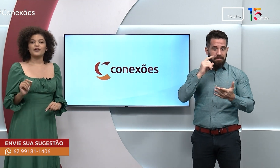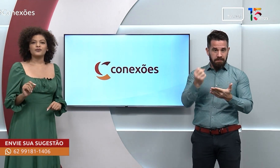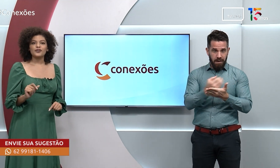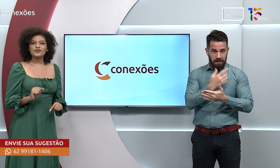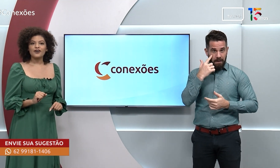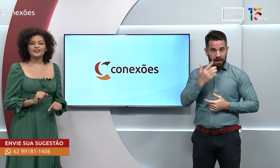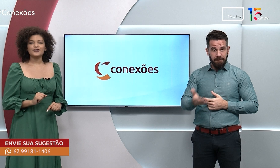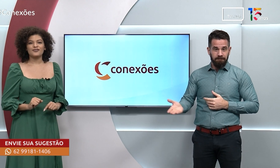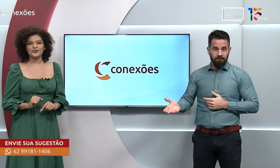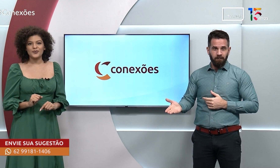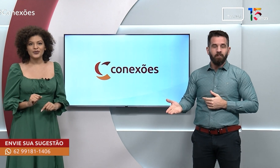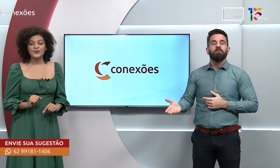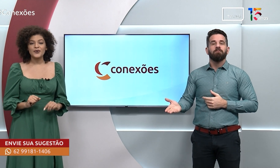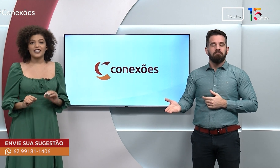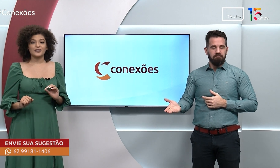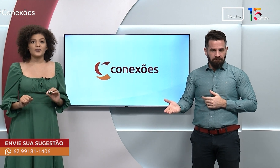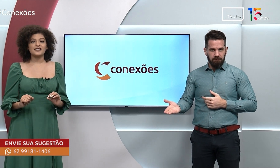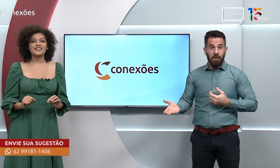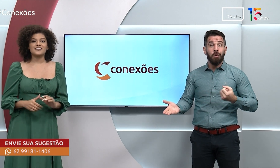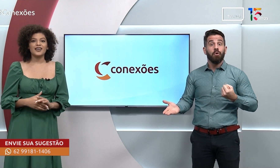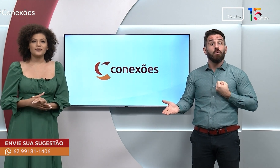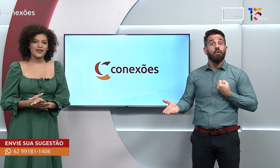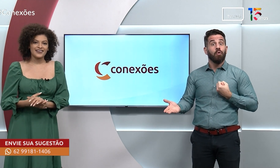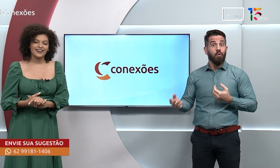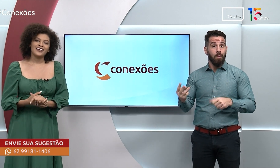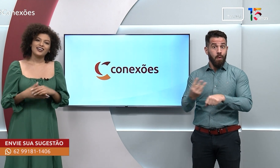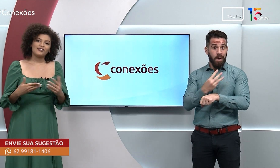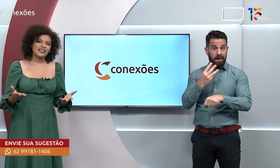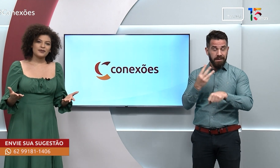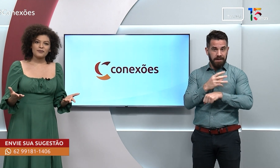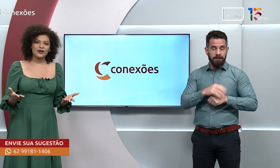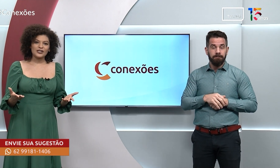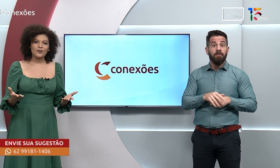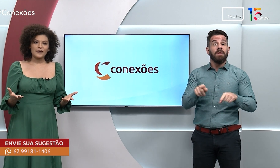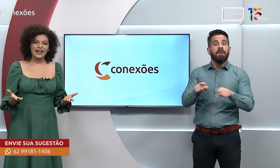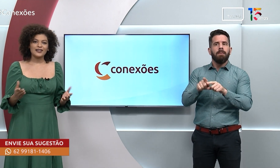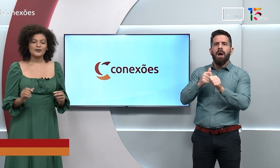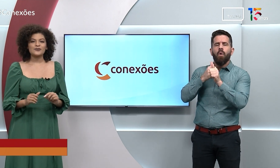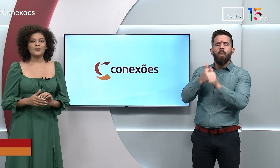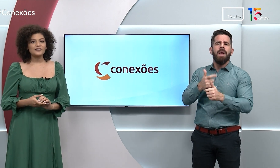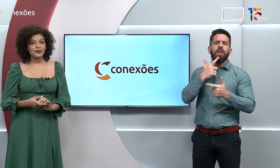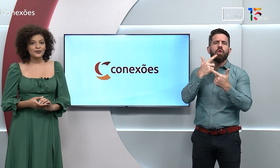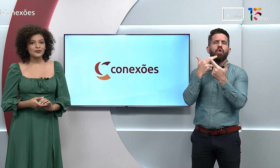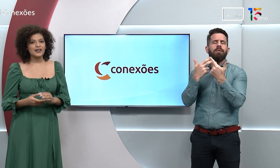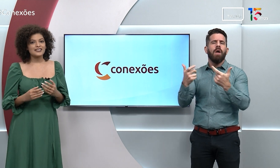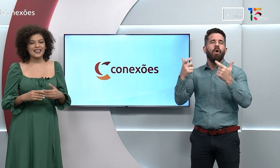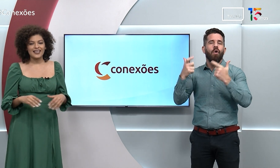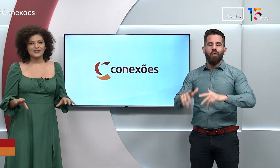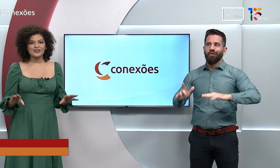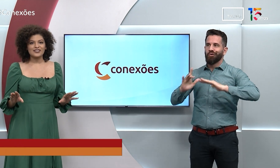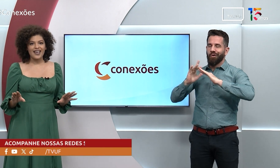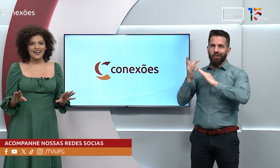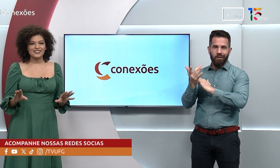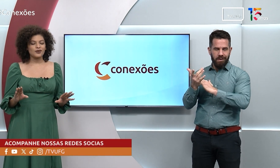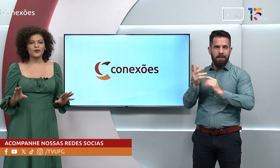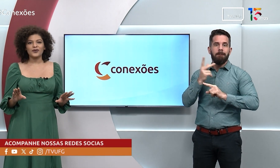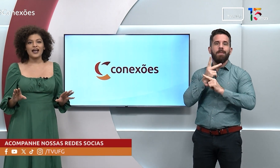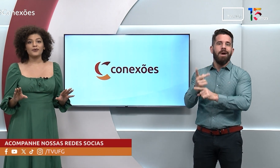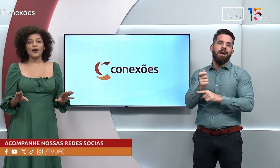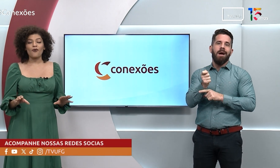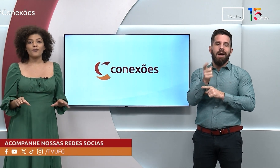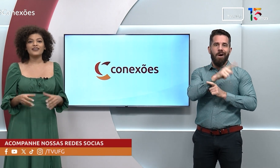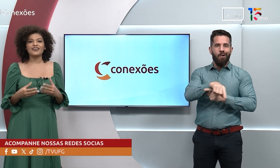Legal, né? Fica o convite para todo mundo. A gente aqui com certeza vai dar uma conferida. Bom, nosso programa chegou ao